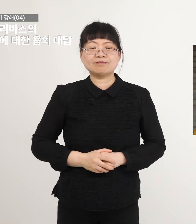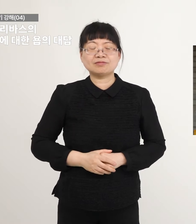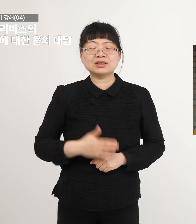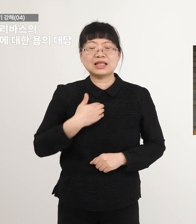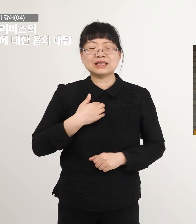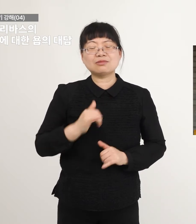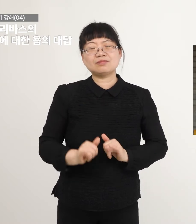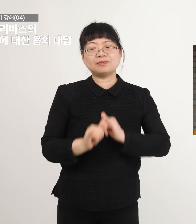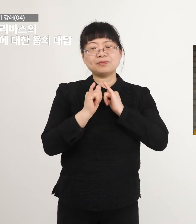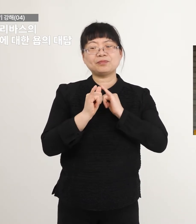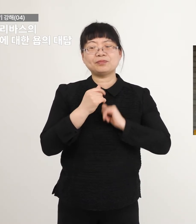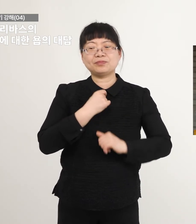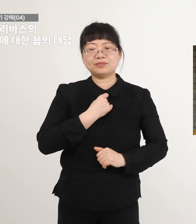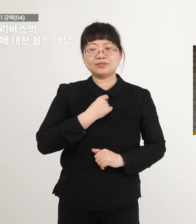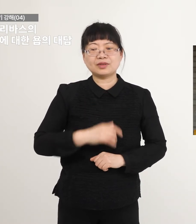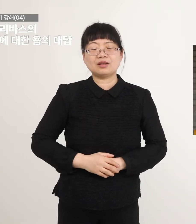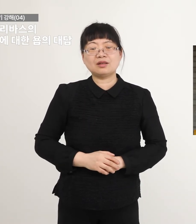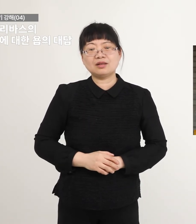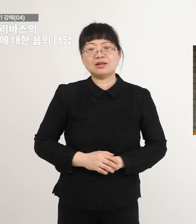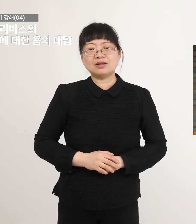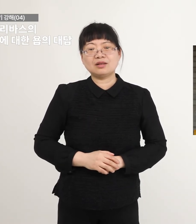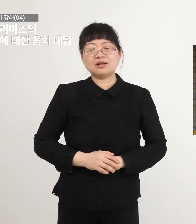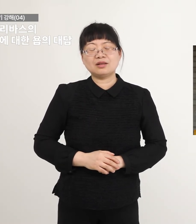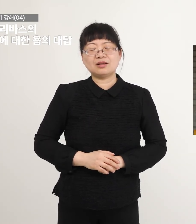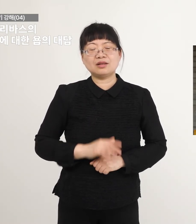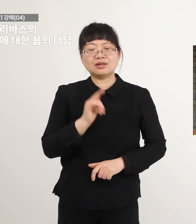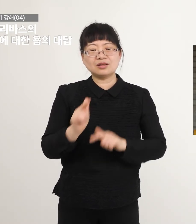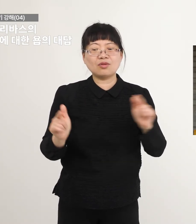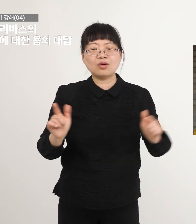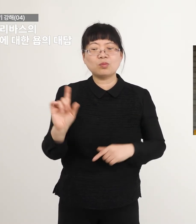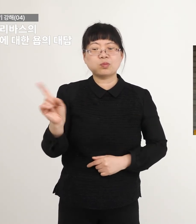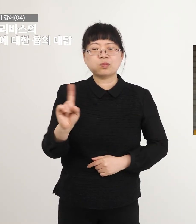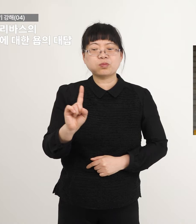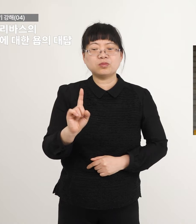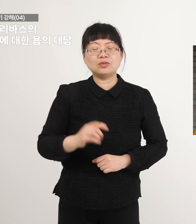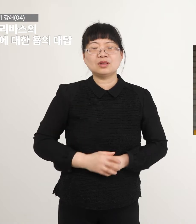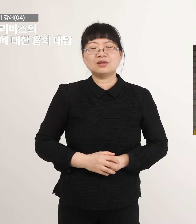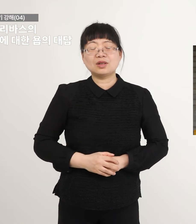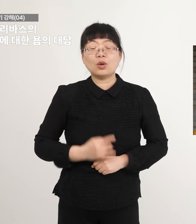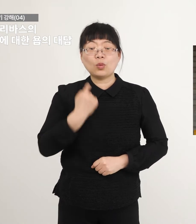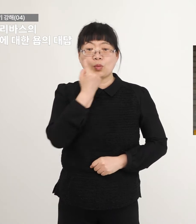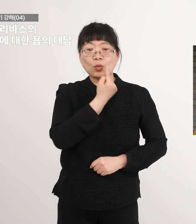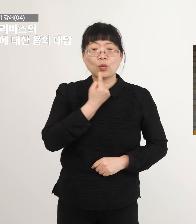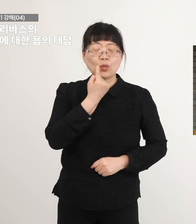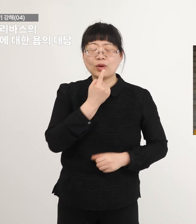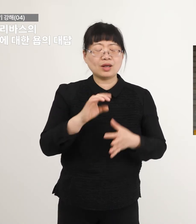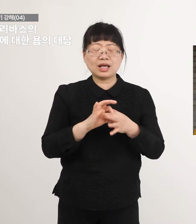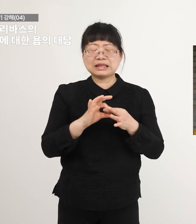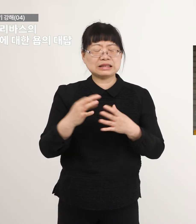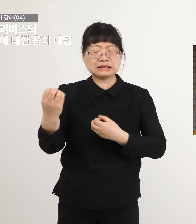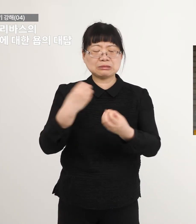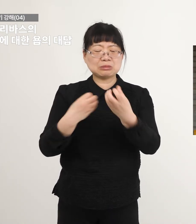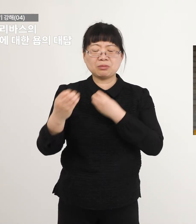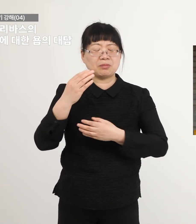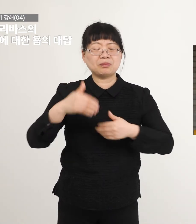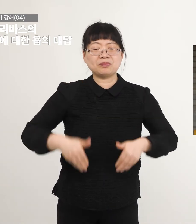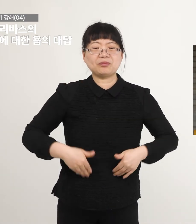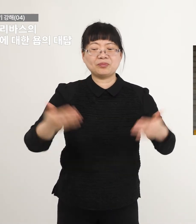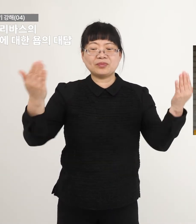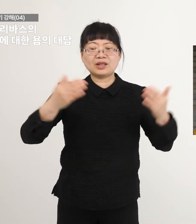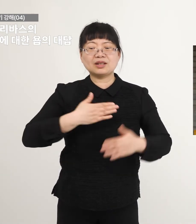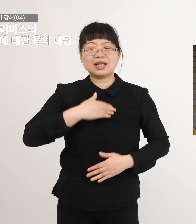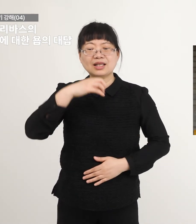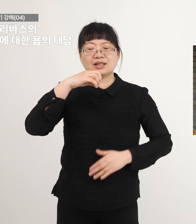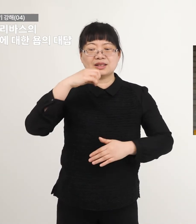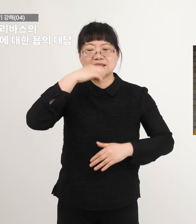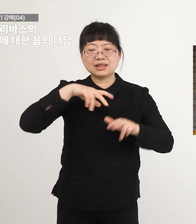죽고 싶다. 뭐 여러 가지 뭐 논리고 이론이고 나한테 얘기하지 마라. 나 그저